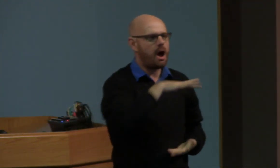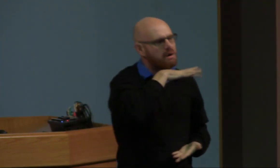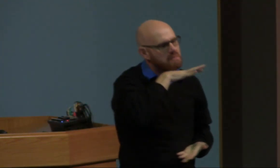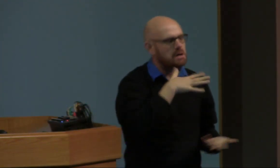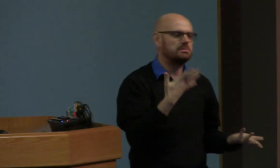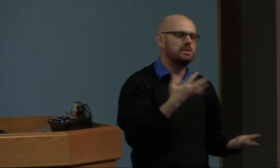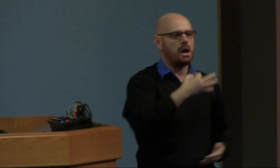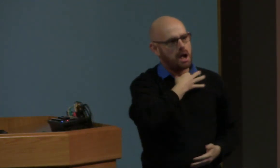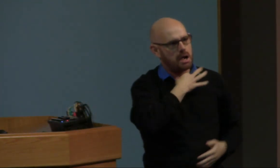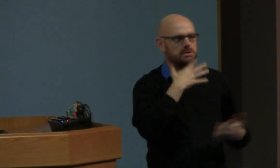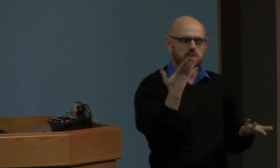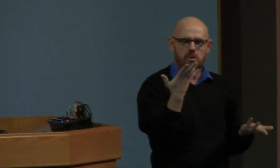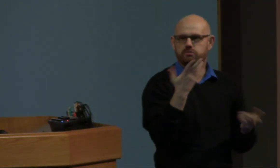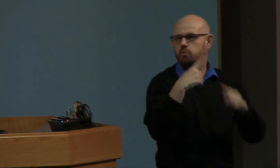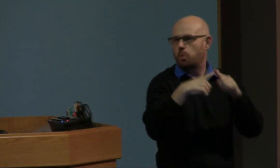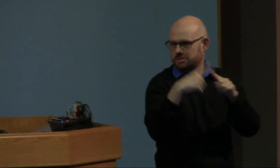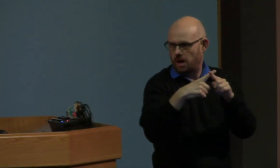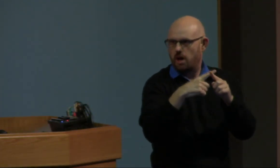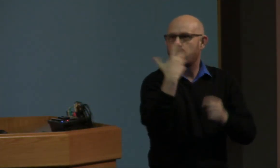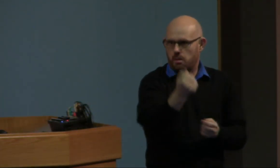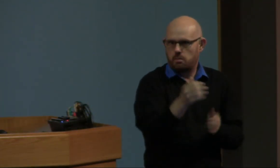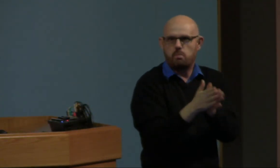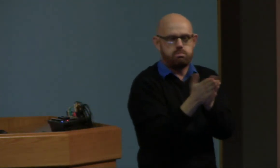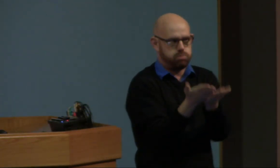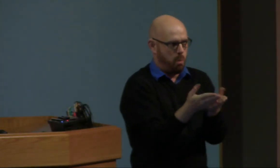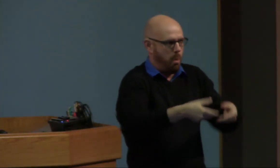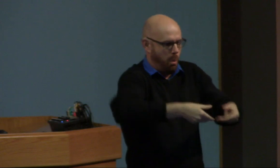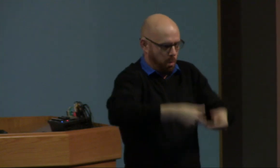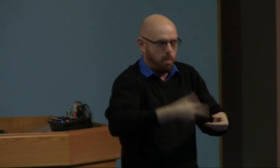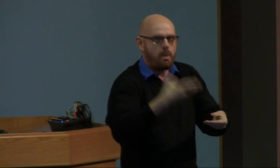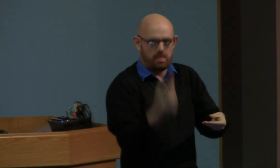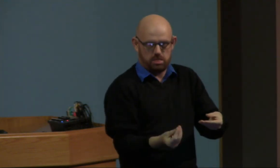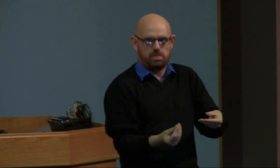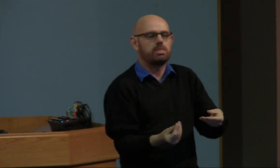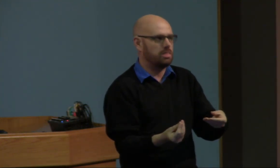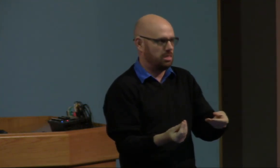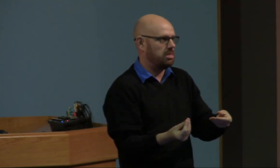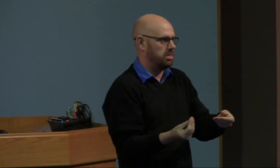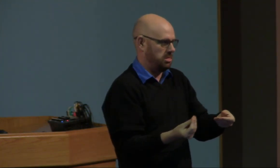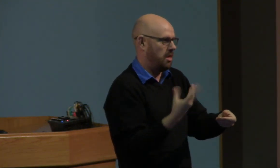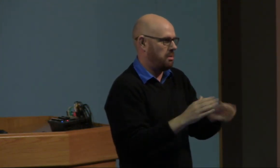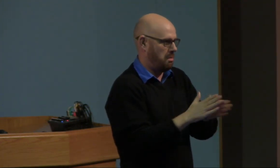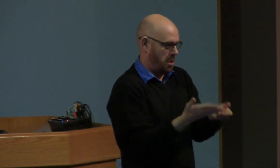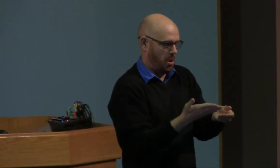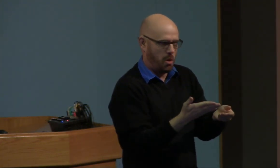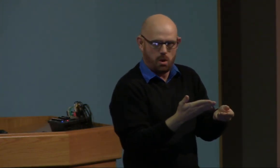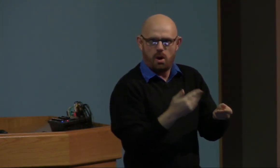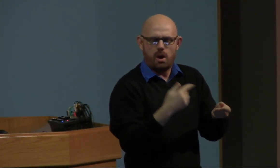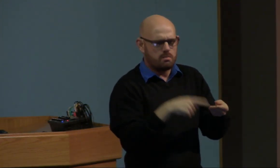Afrikaans bietjie dieselfde, Engels Maar dit verskil, en